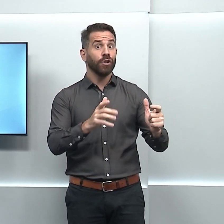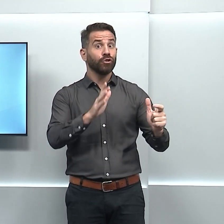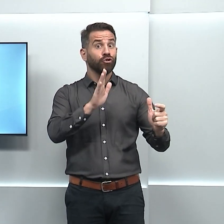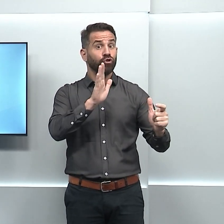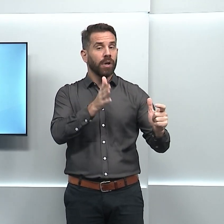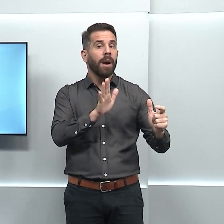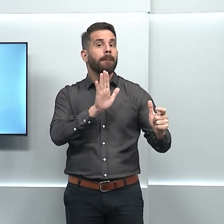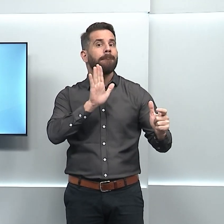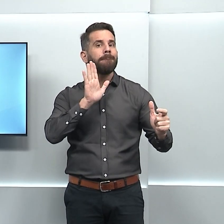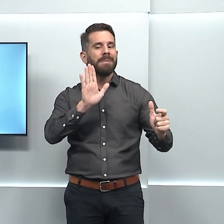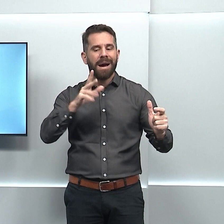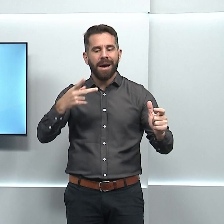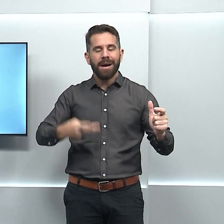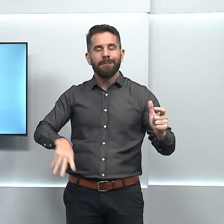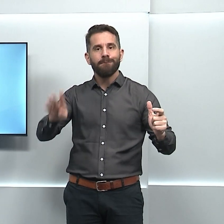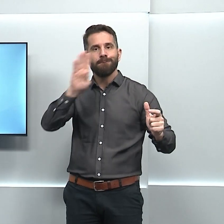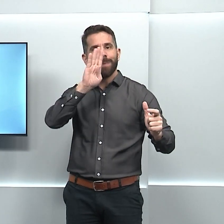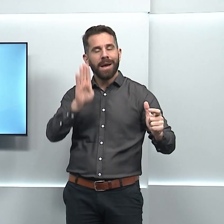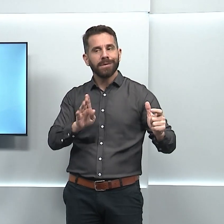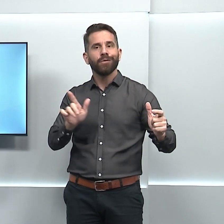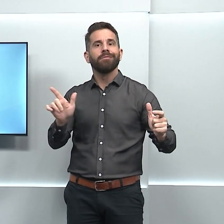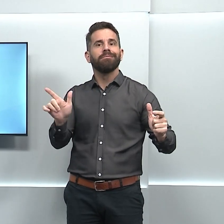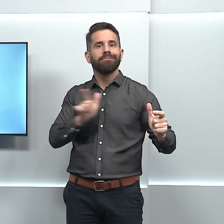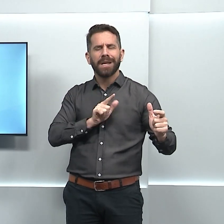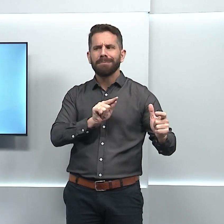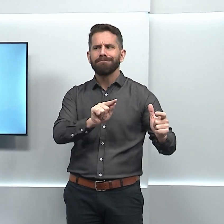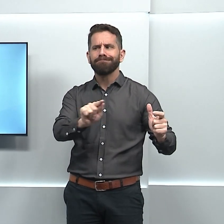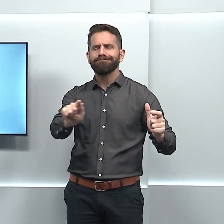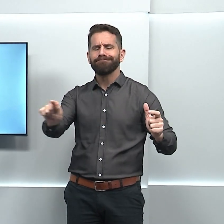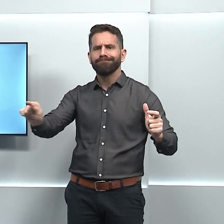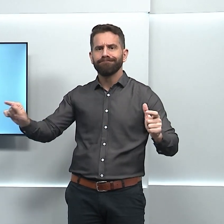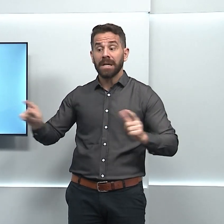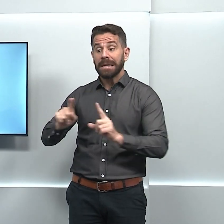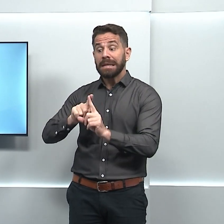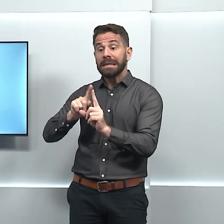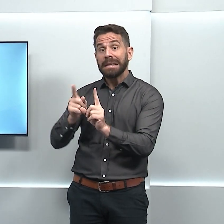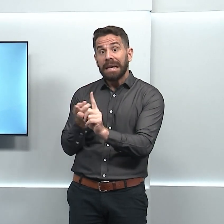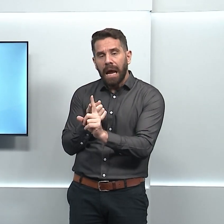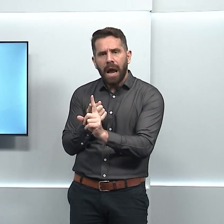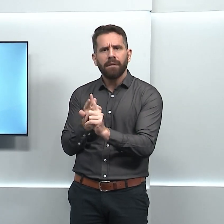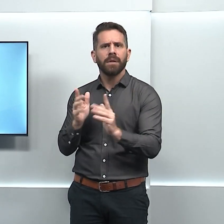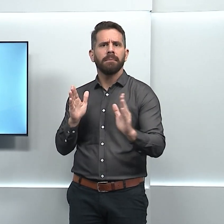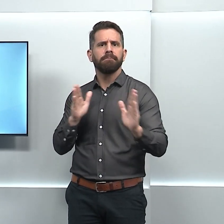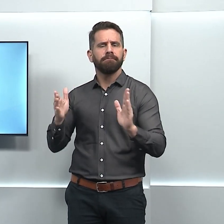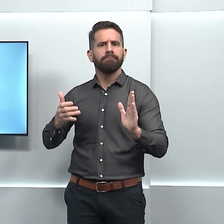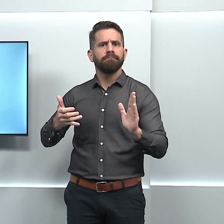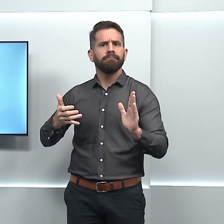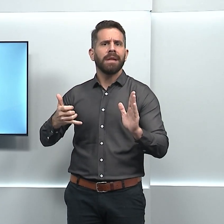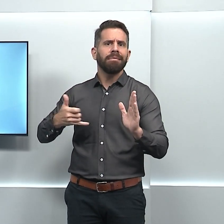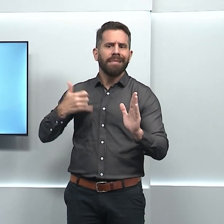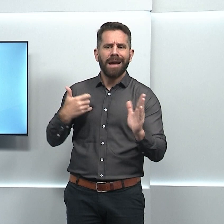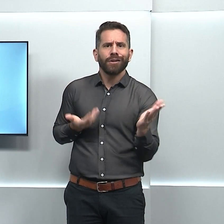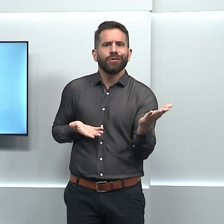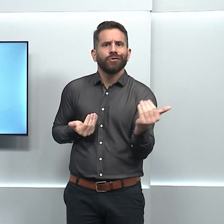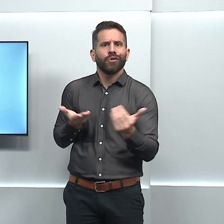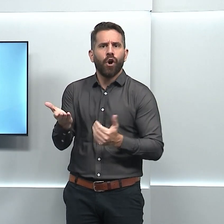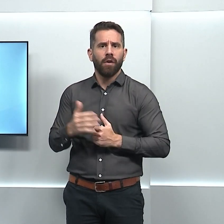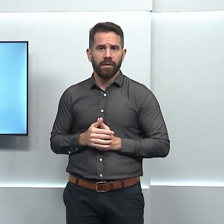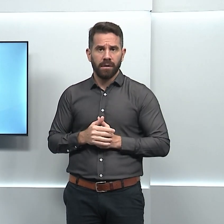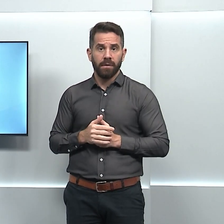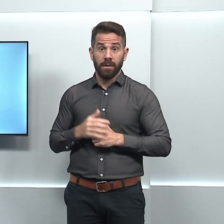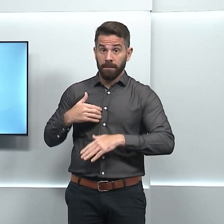enfrenta altos índices de gravidez na adolescência. De acordo com o estudo do Ministério da Saúde, que foi divulgado